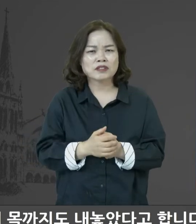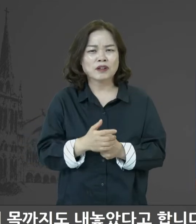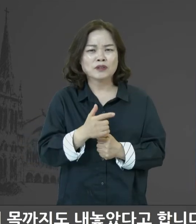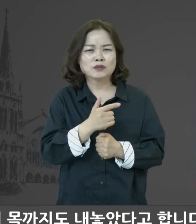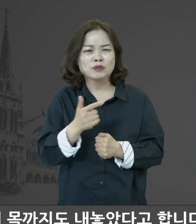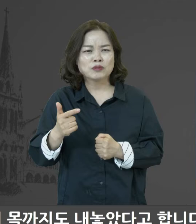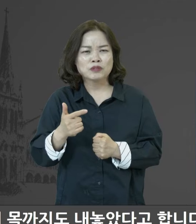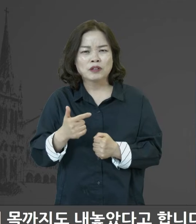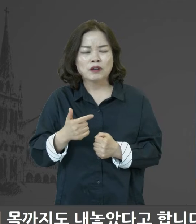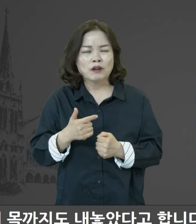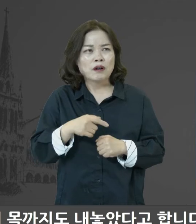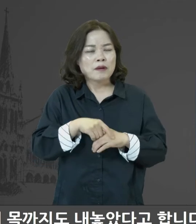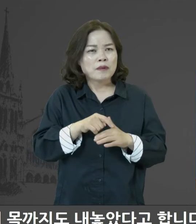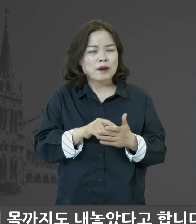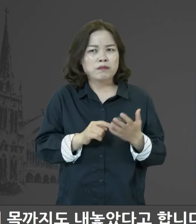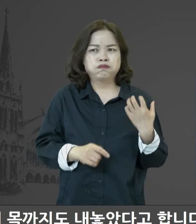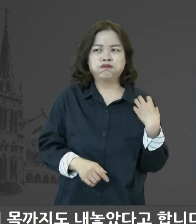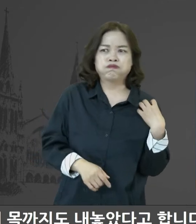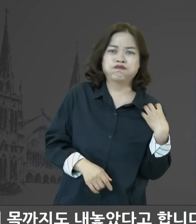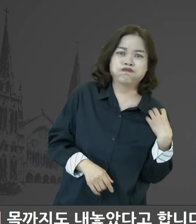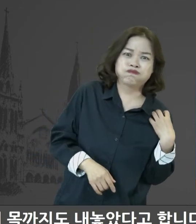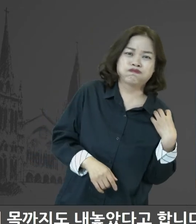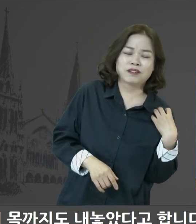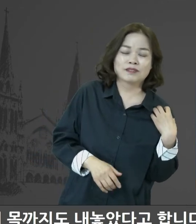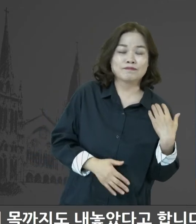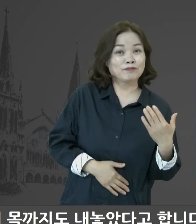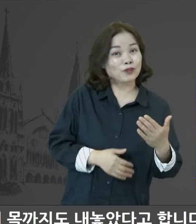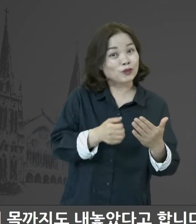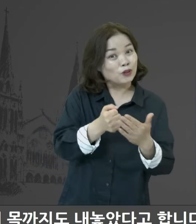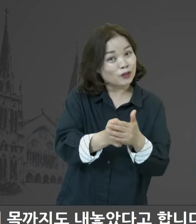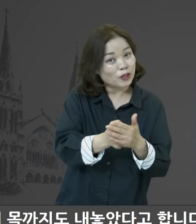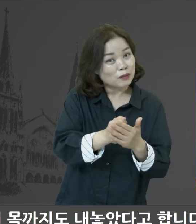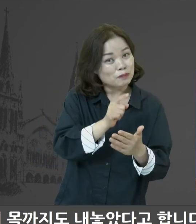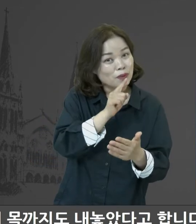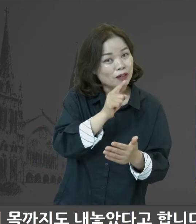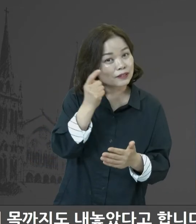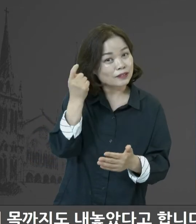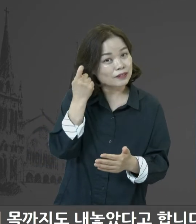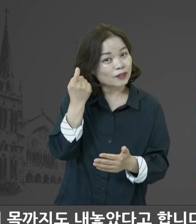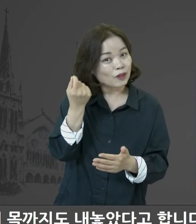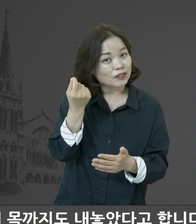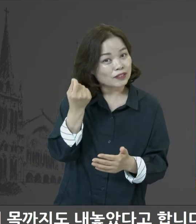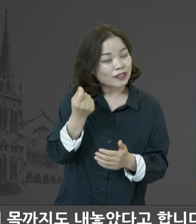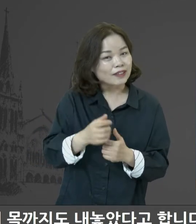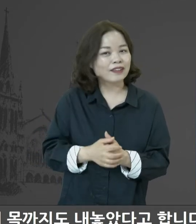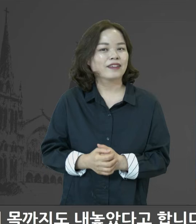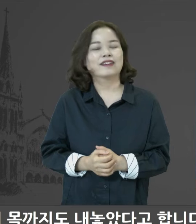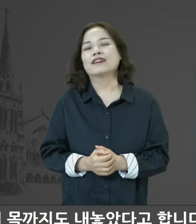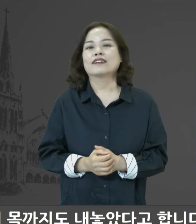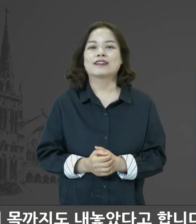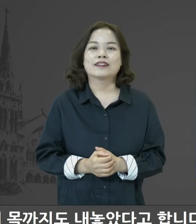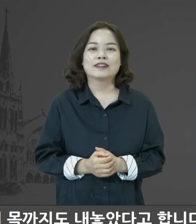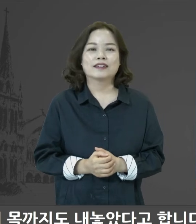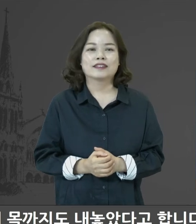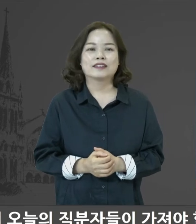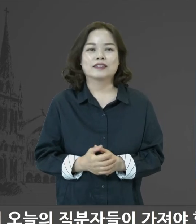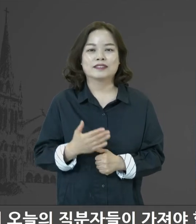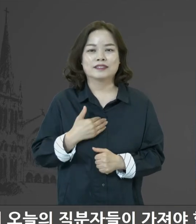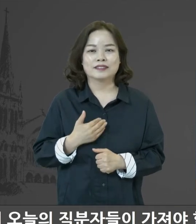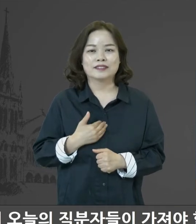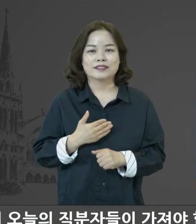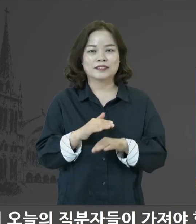너무 무거운 말 같고 또 비장한 결단의 말로만 들리는 것 같습니다. 그래서 제가 조금